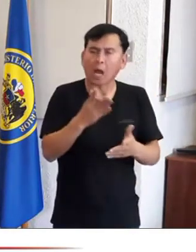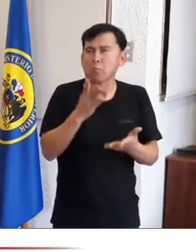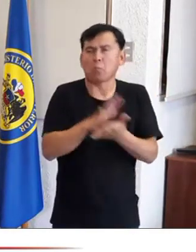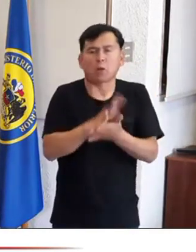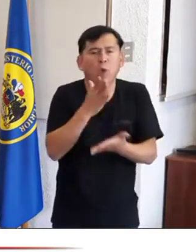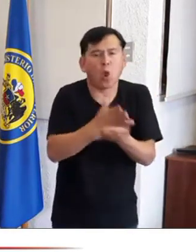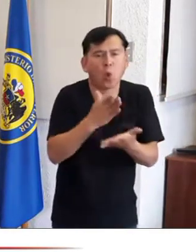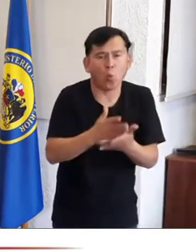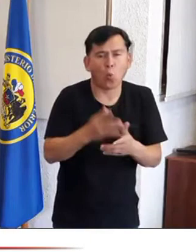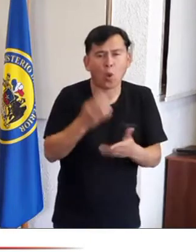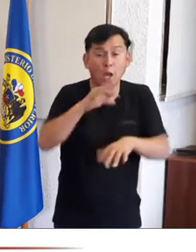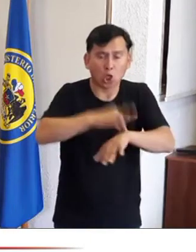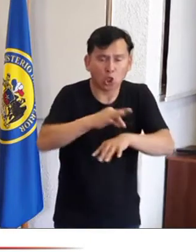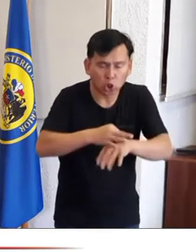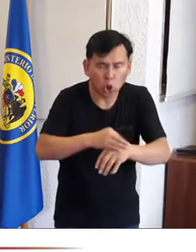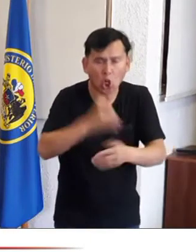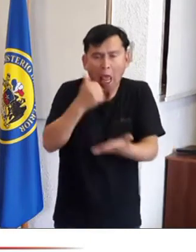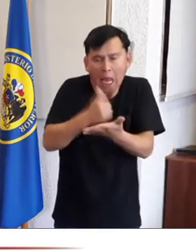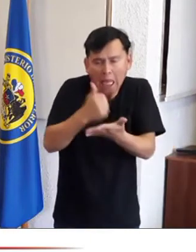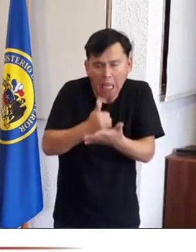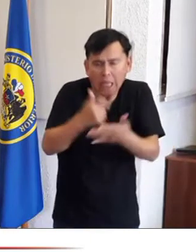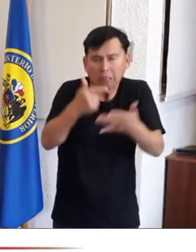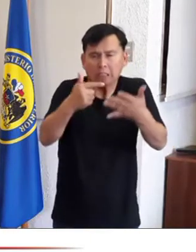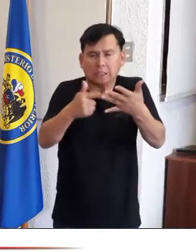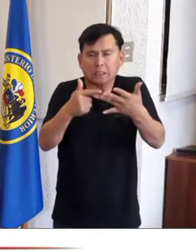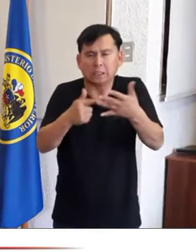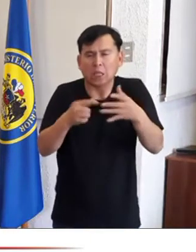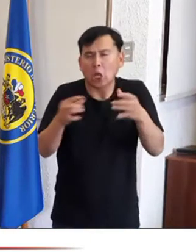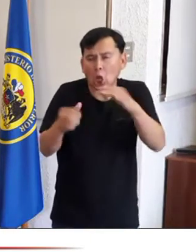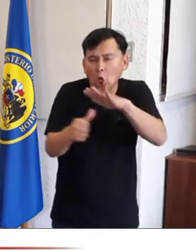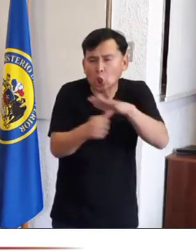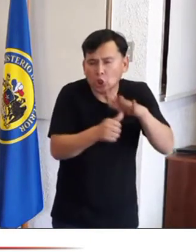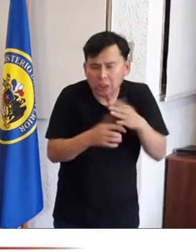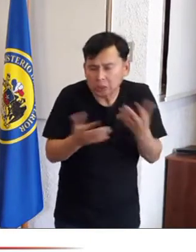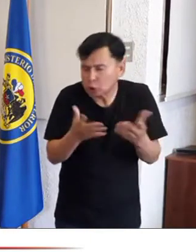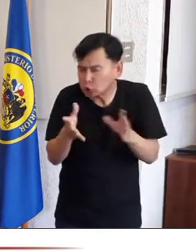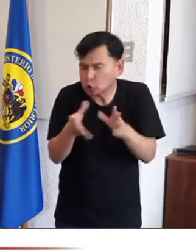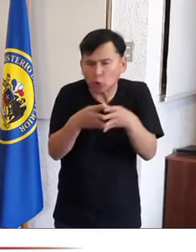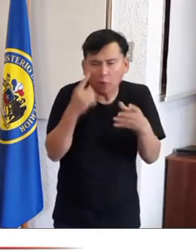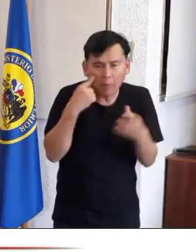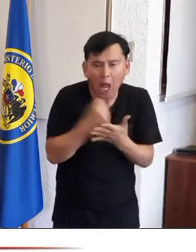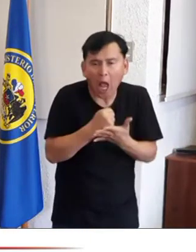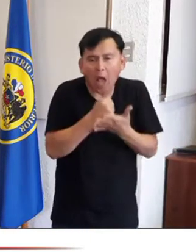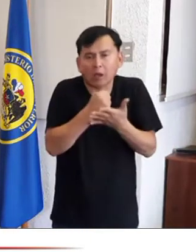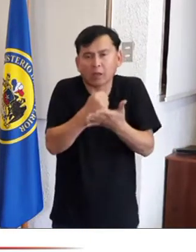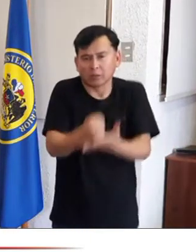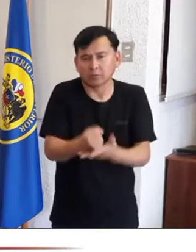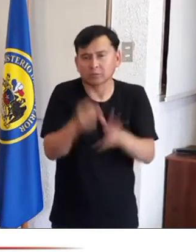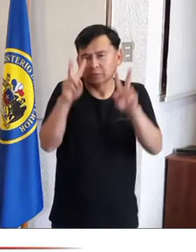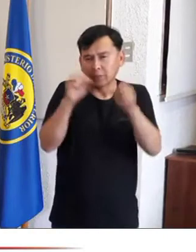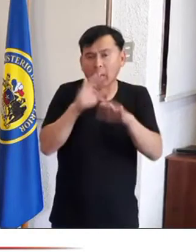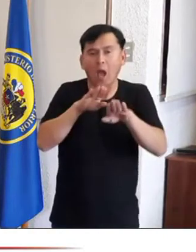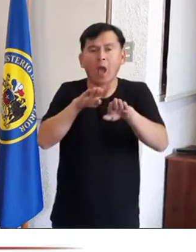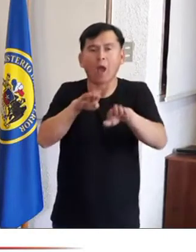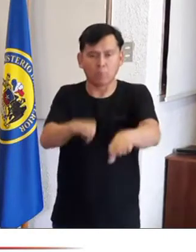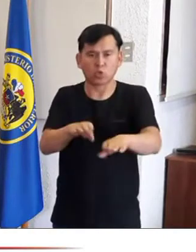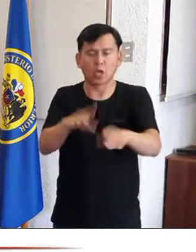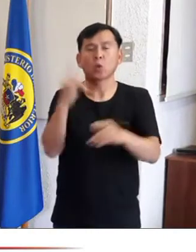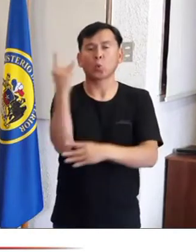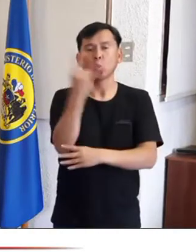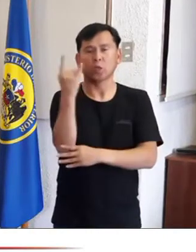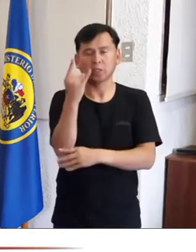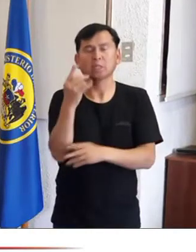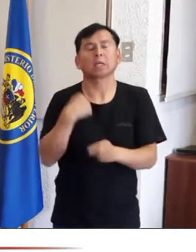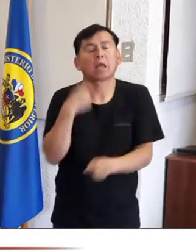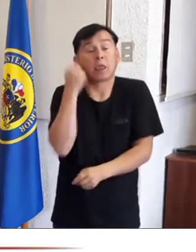Médico, a los alcaldes, a los consejeros regionales que han estado con toda la disposición para contribuir a apoyar en esta emergencia